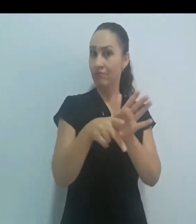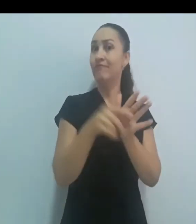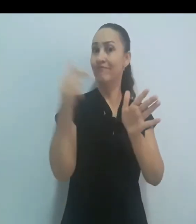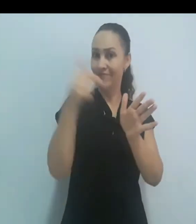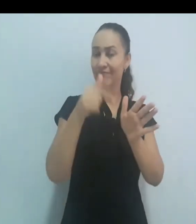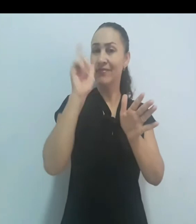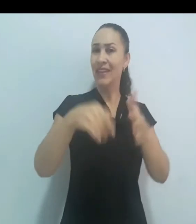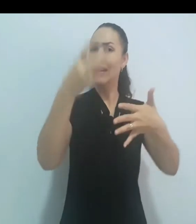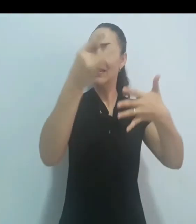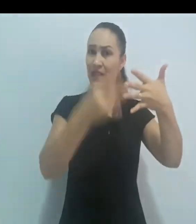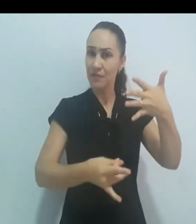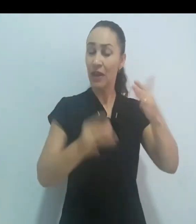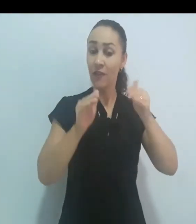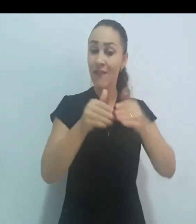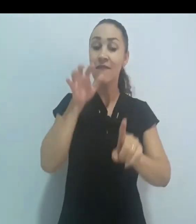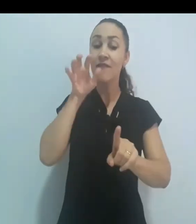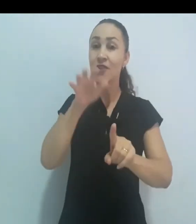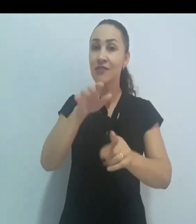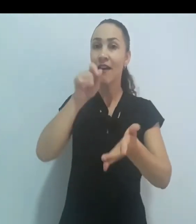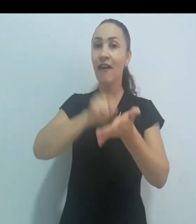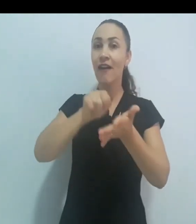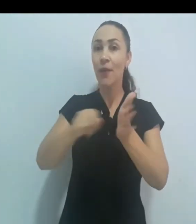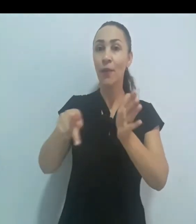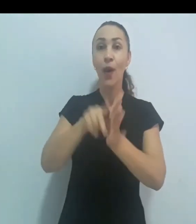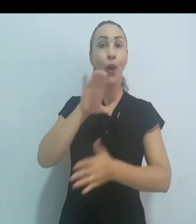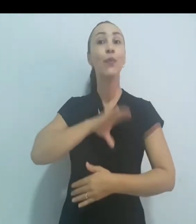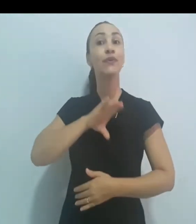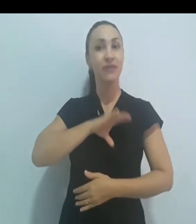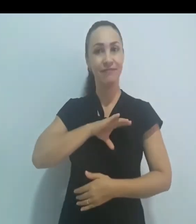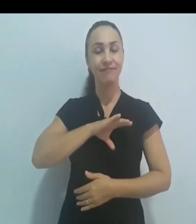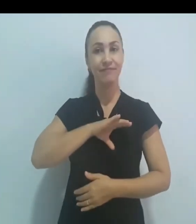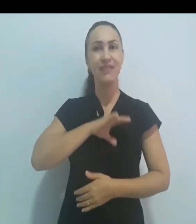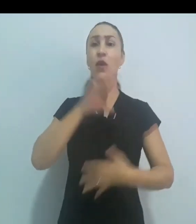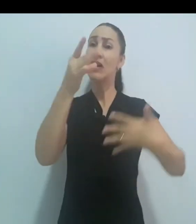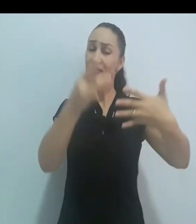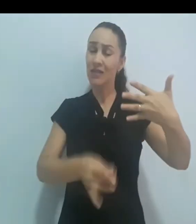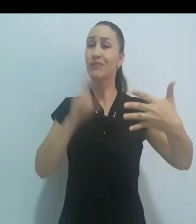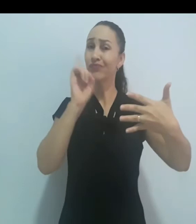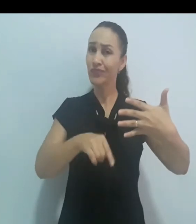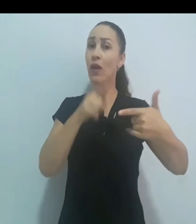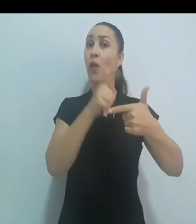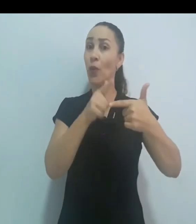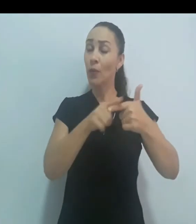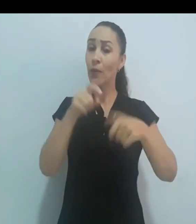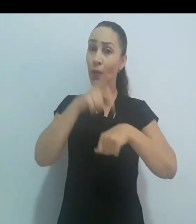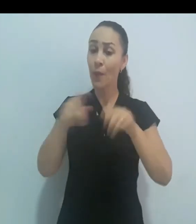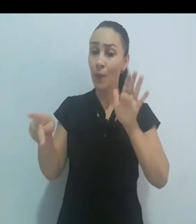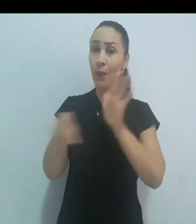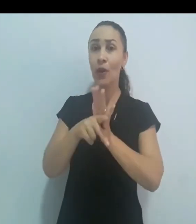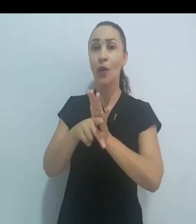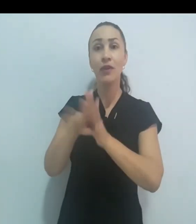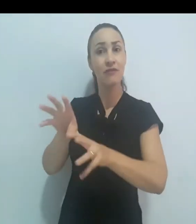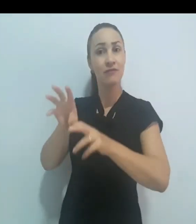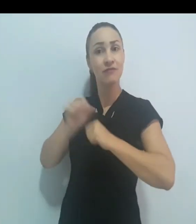que determina inclusive aspectos da escrita da língua portuguesa, essas questões serão problemáticas